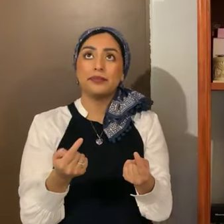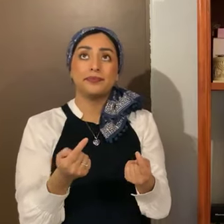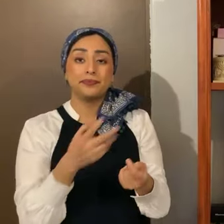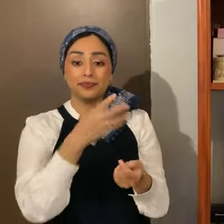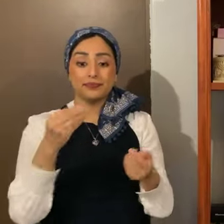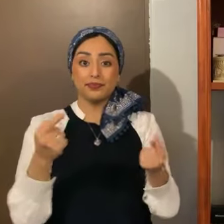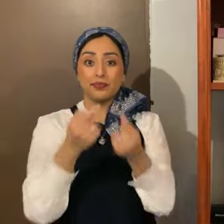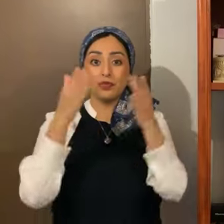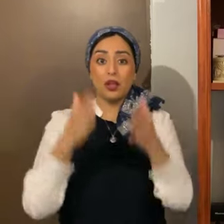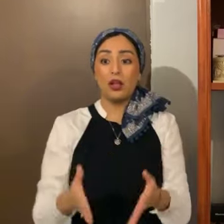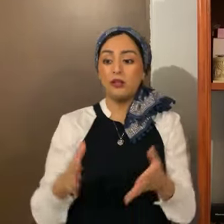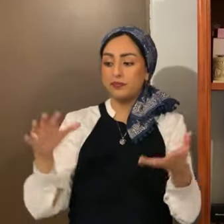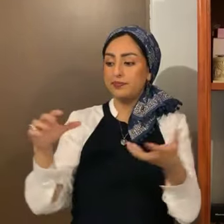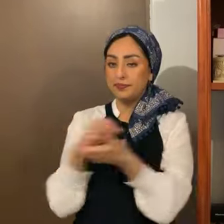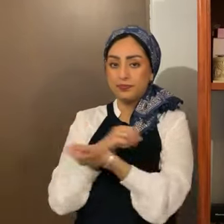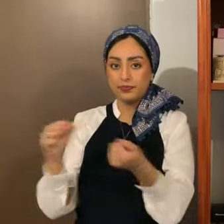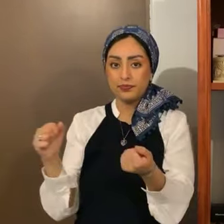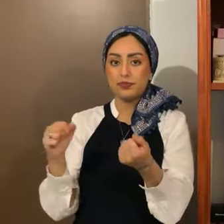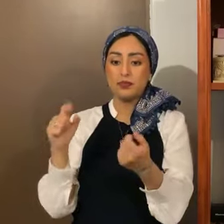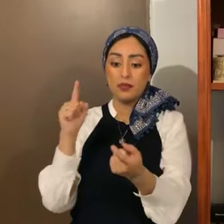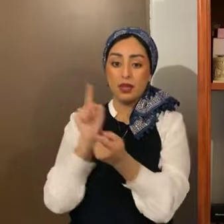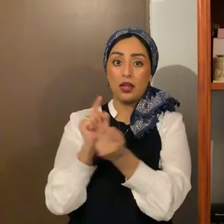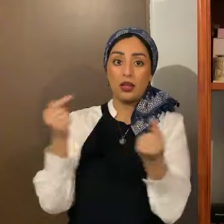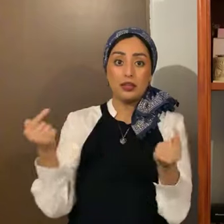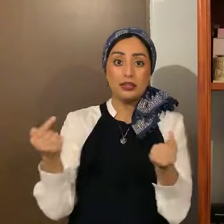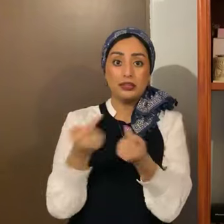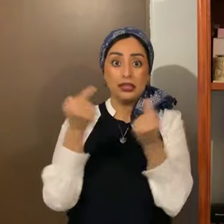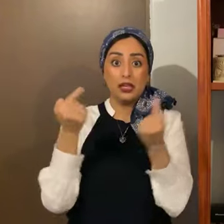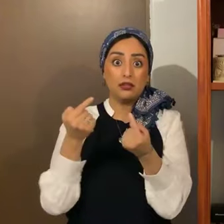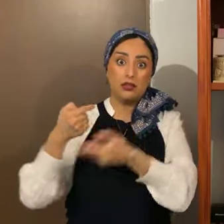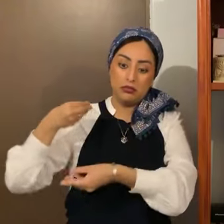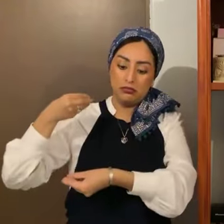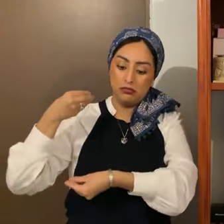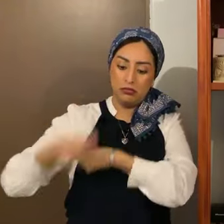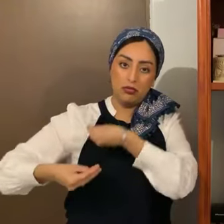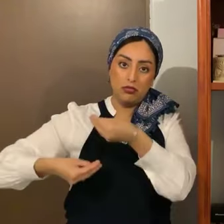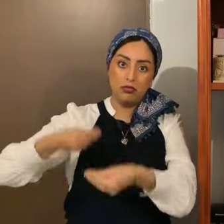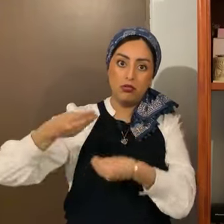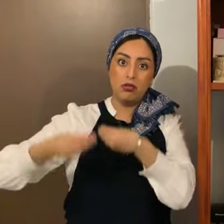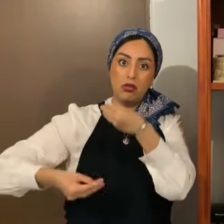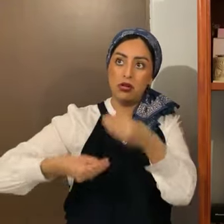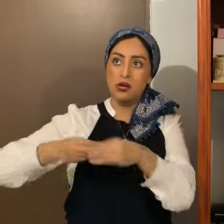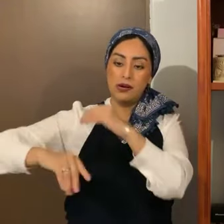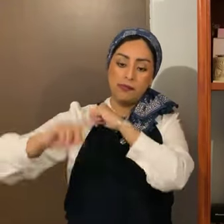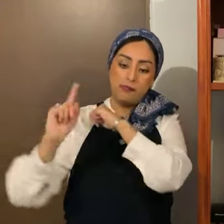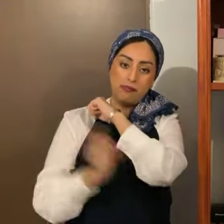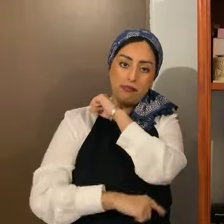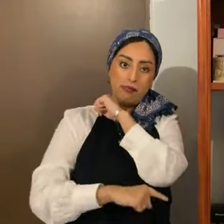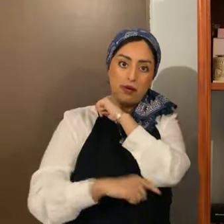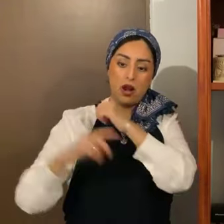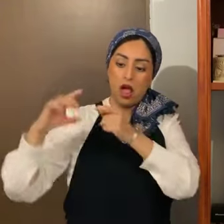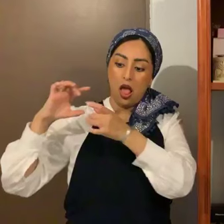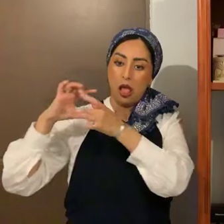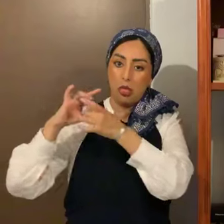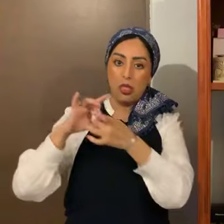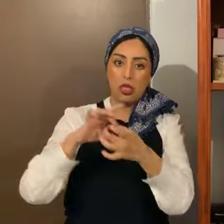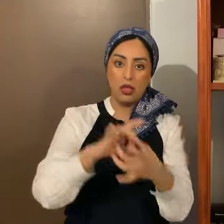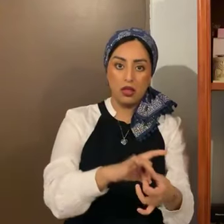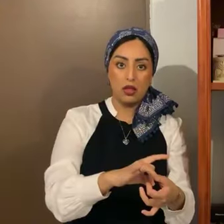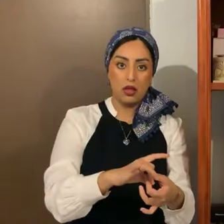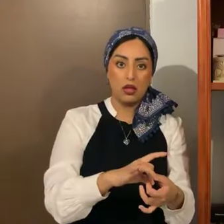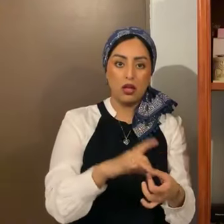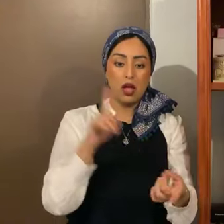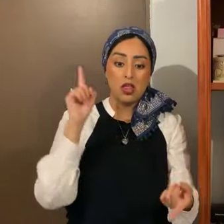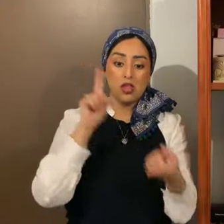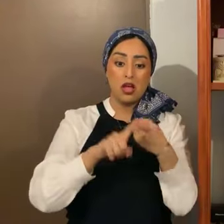inocente al malvado, que visita la iniquidad de los padres sobre los hijos y sobre los hijos de los hijos hasta